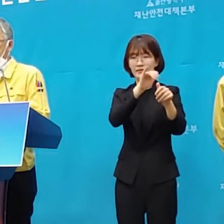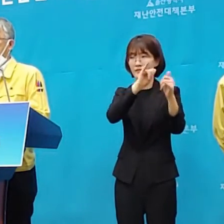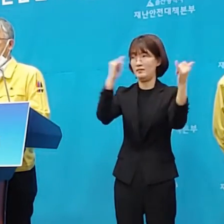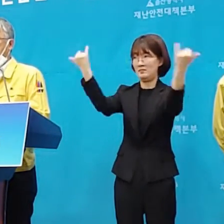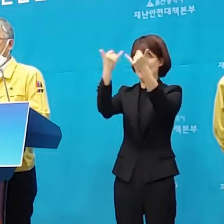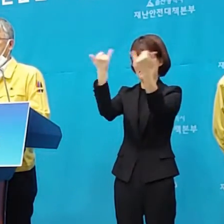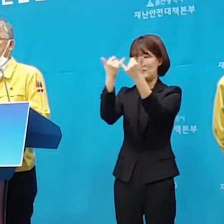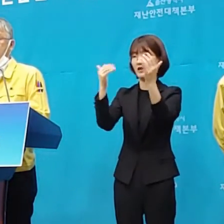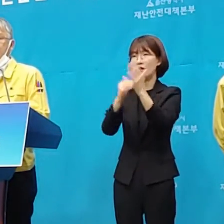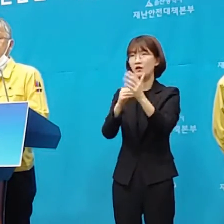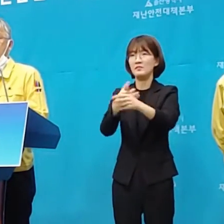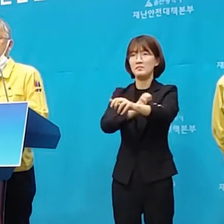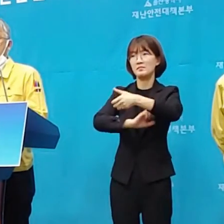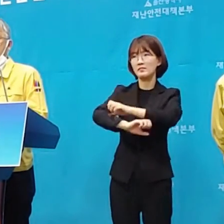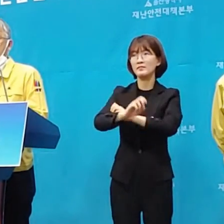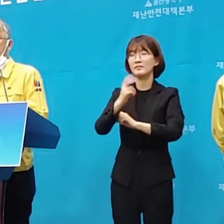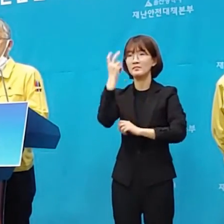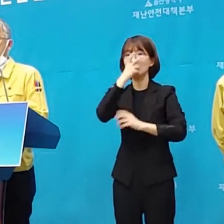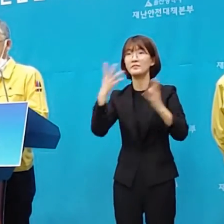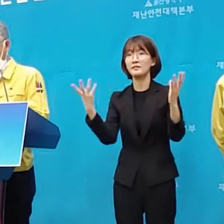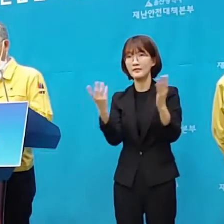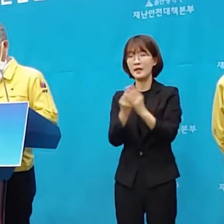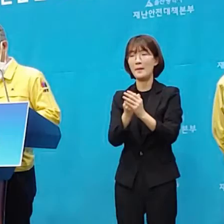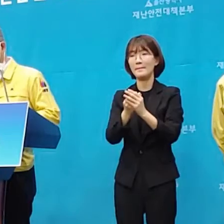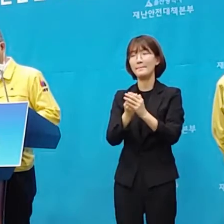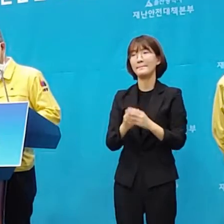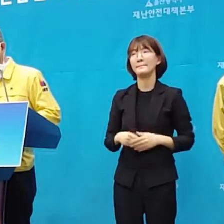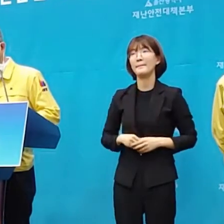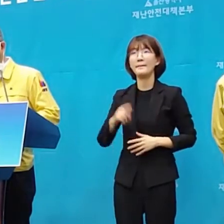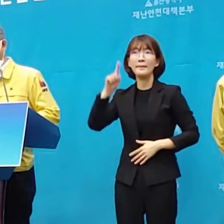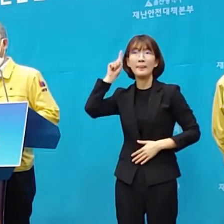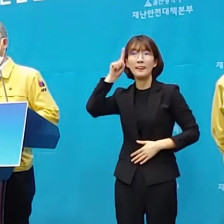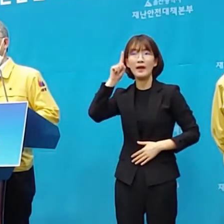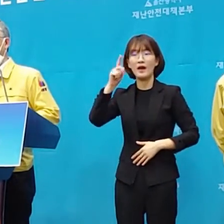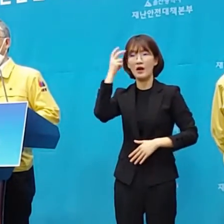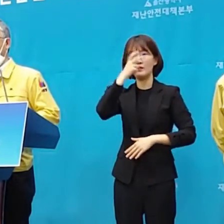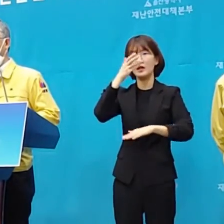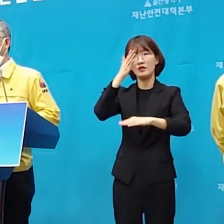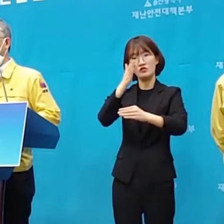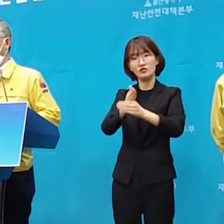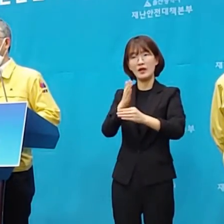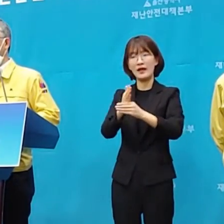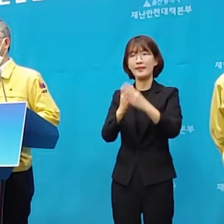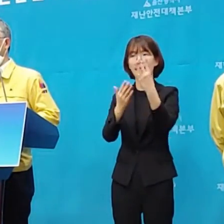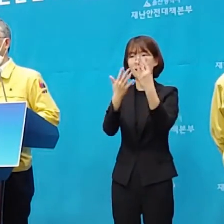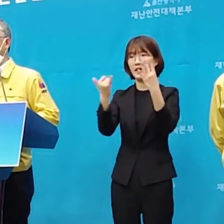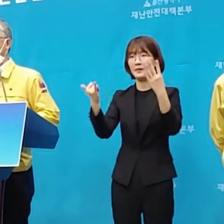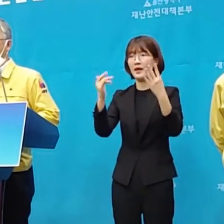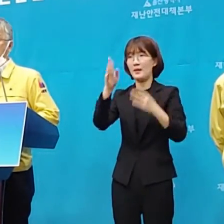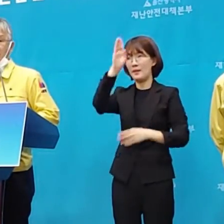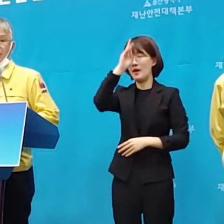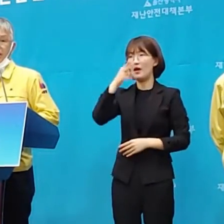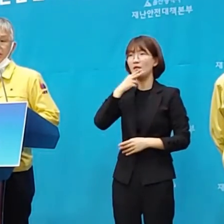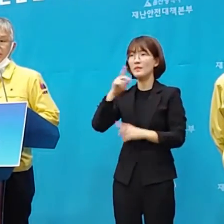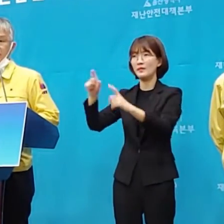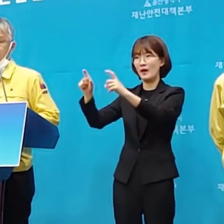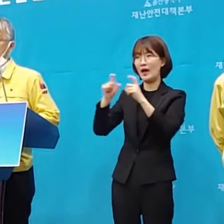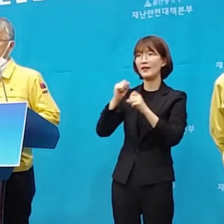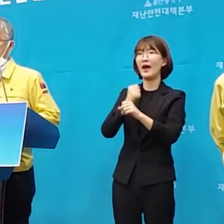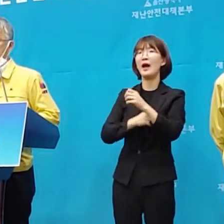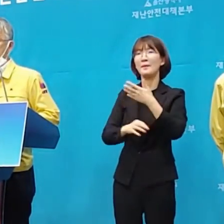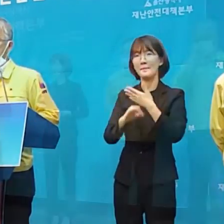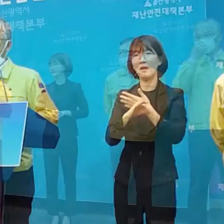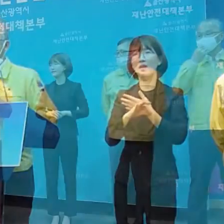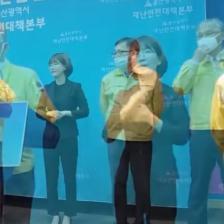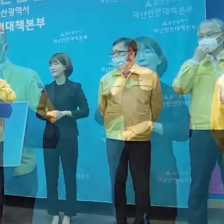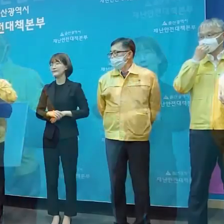그쪽에서 저거 좀 나셨습니다. 다행히 마무리 잘 될 것 같고 내일 검사 중에 가면 네 분만 음성으로 나오게 된다면 거의